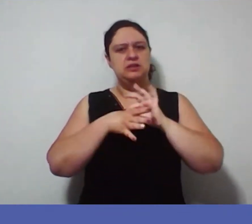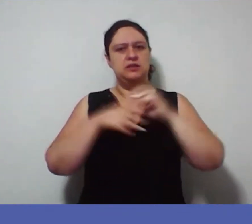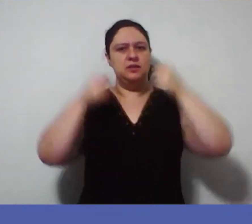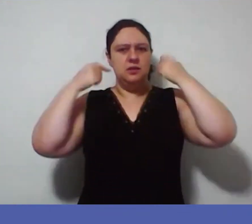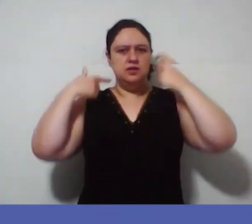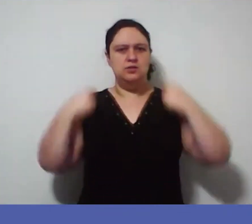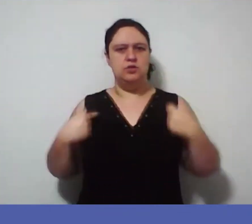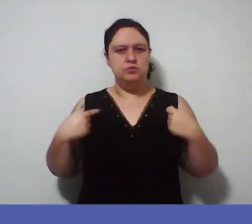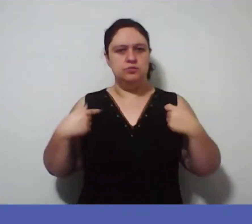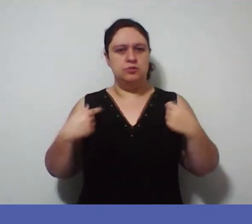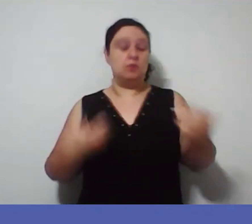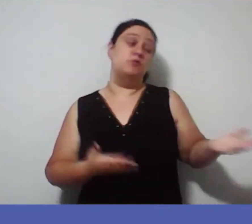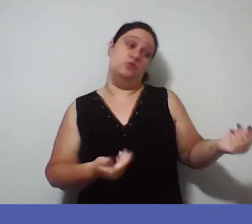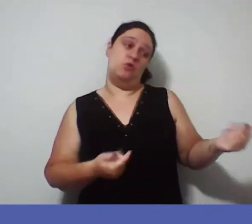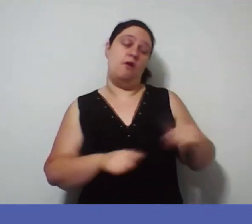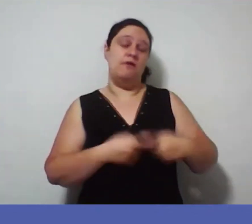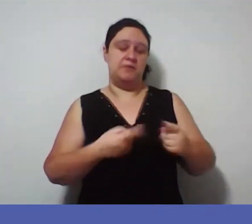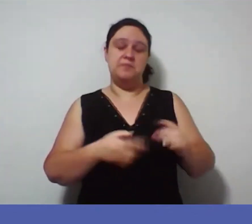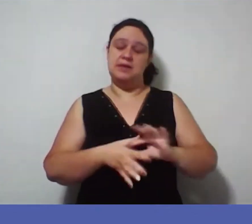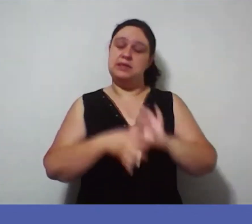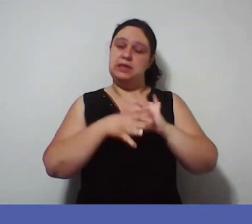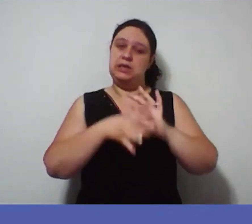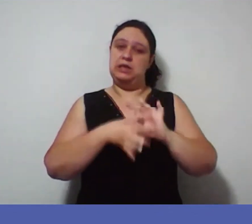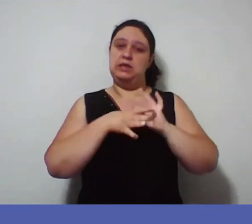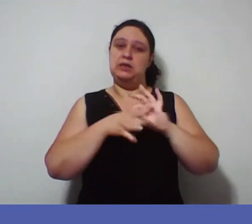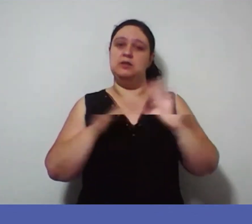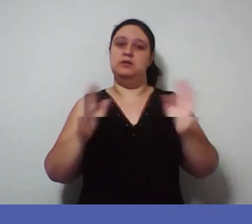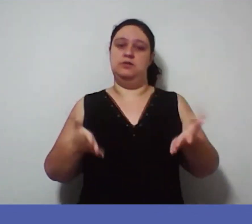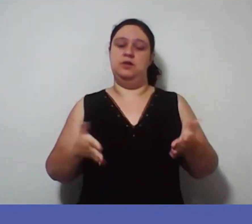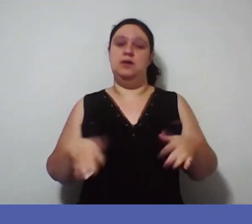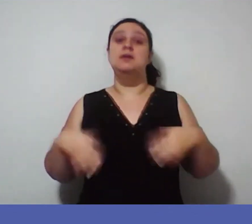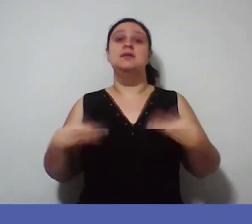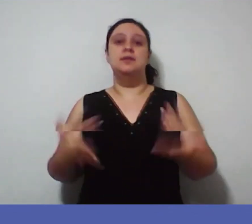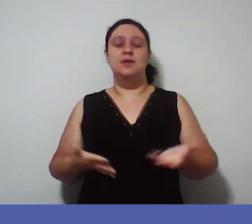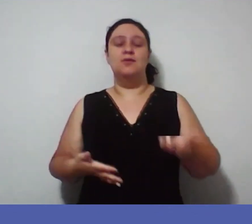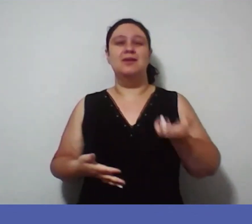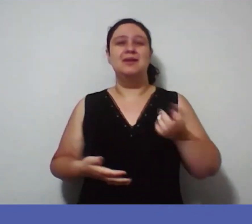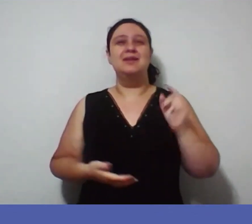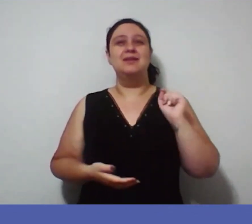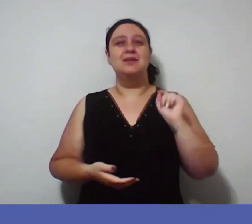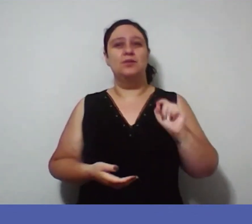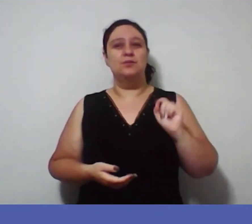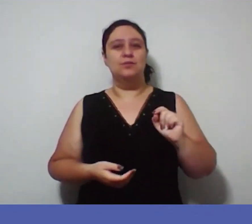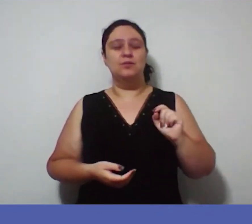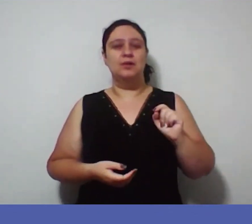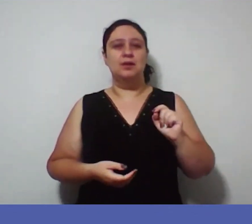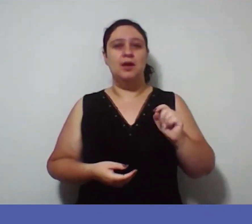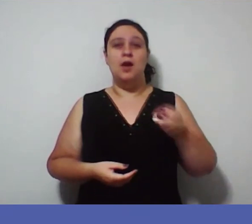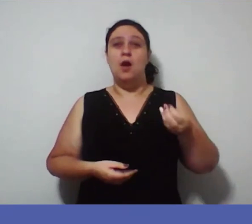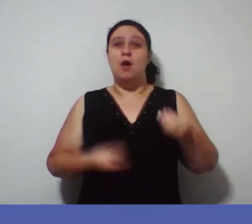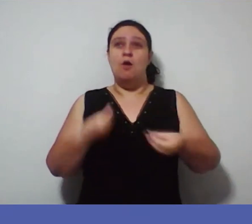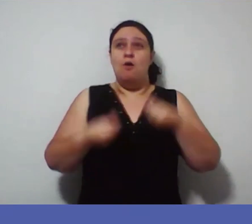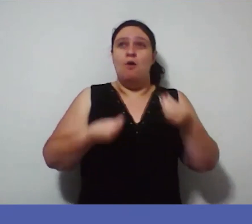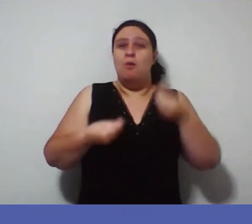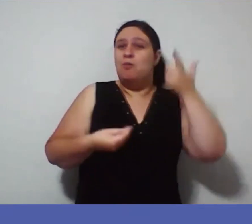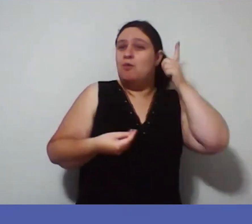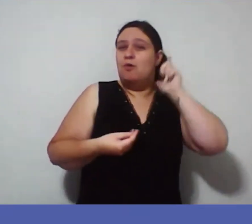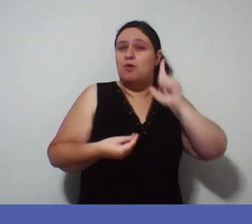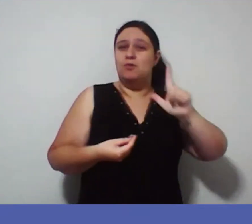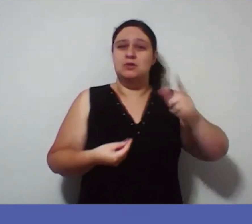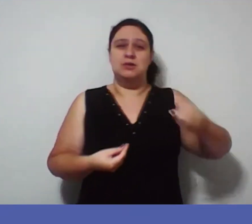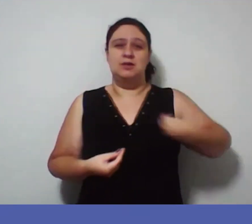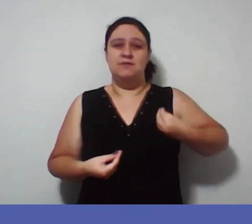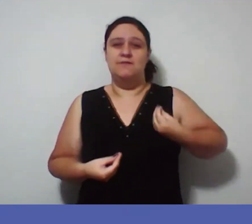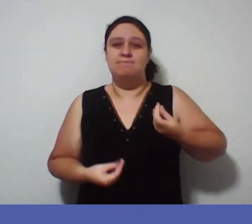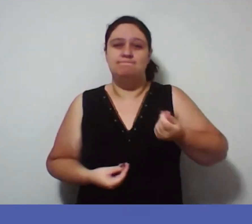jovem. Então ele, na verdade, queria saber como alcançar a vida eterna.